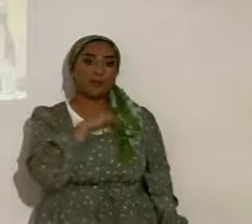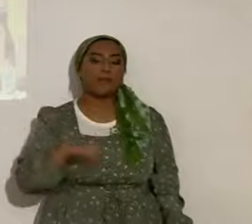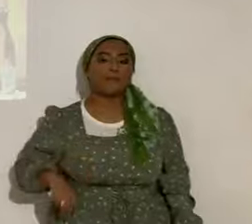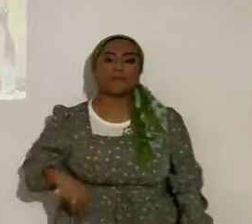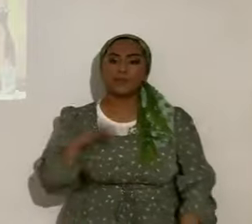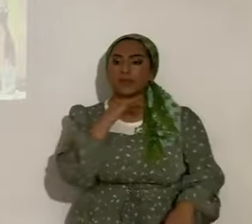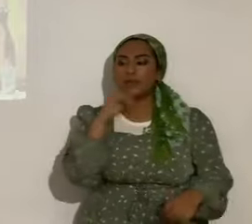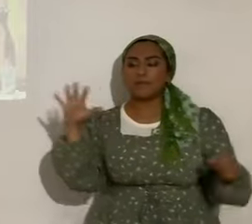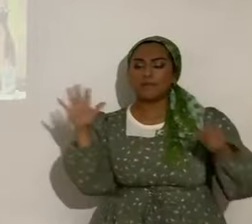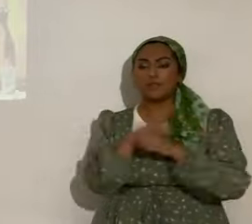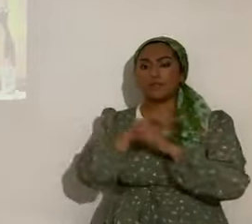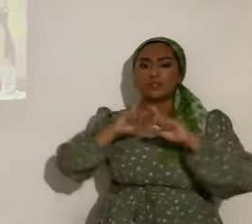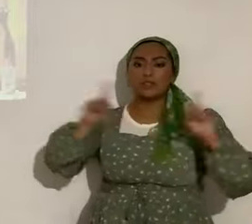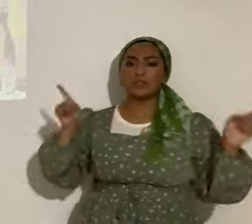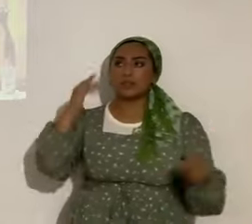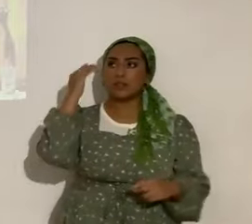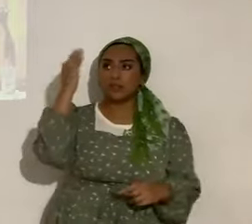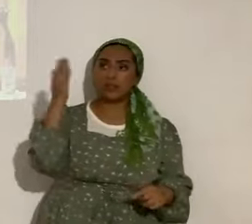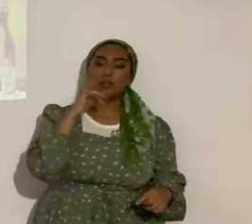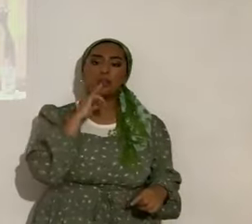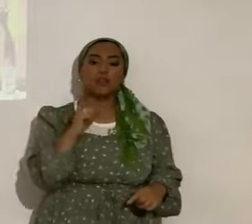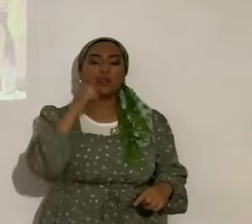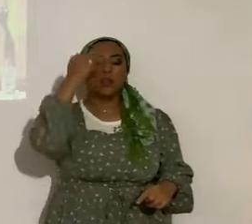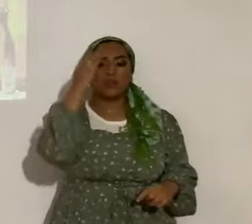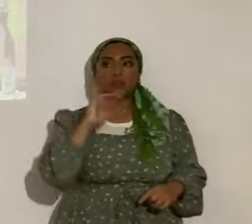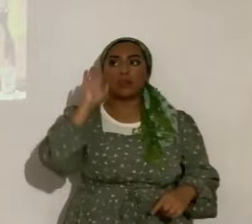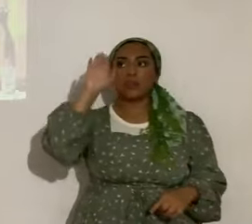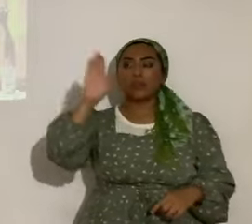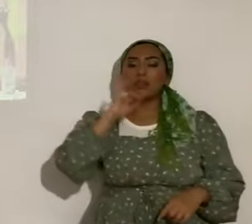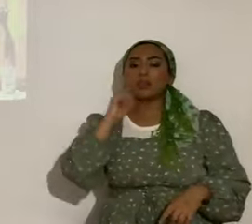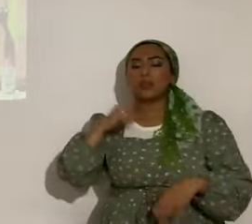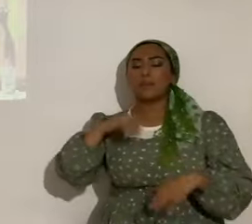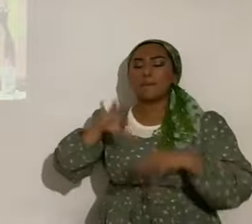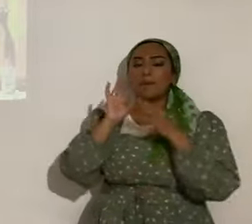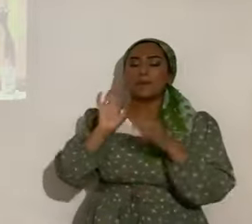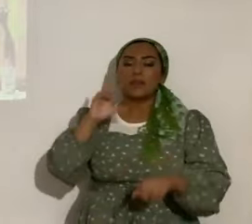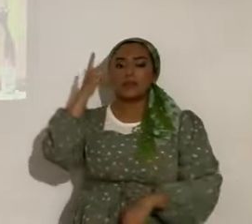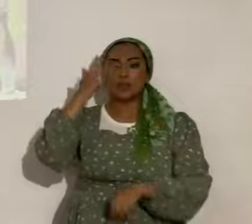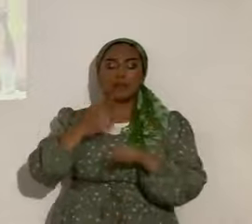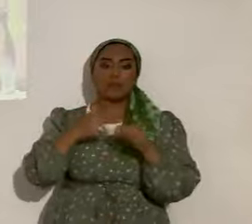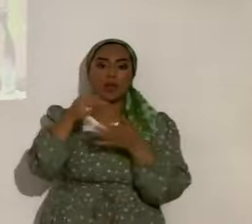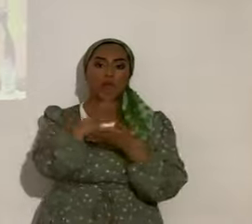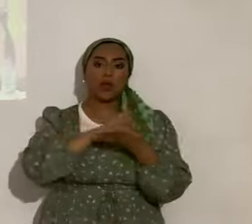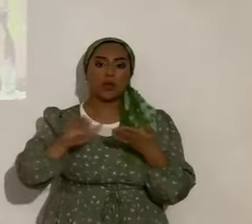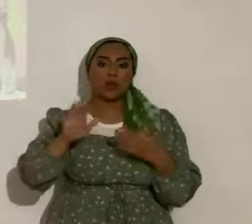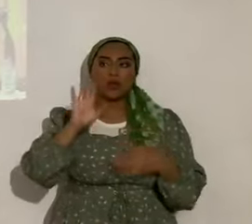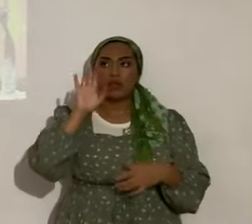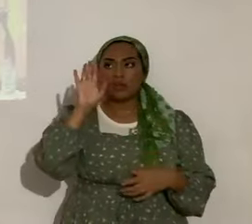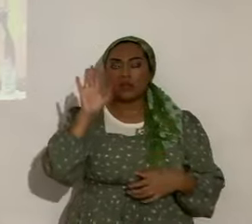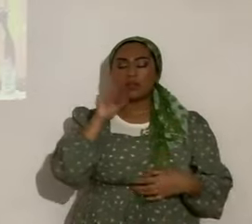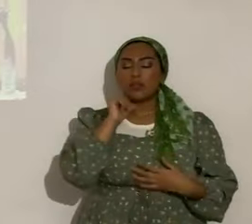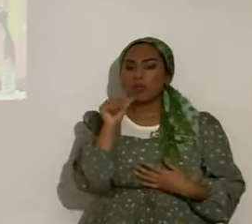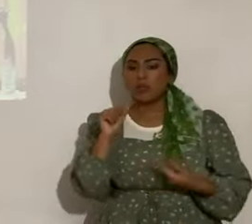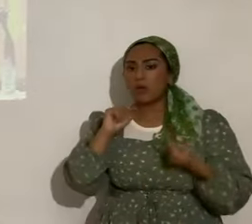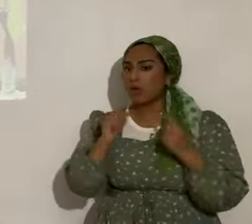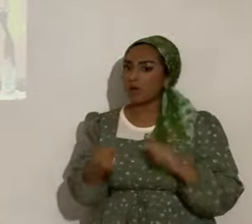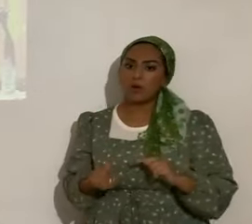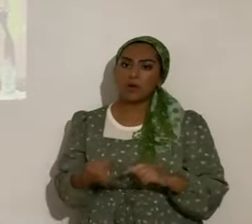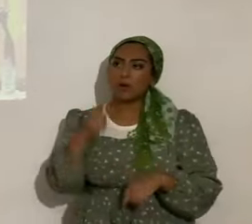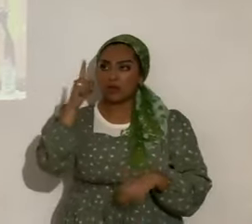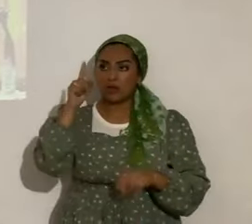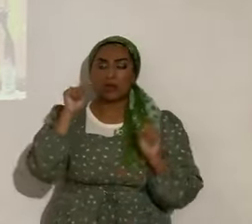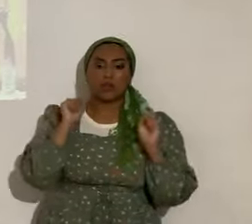diferente totalmente, porque Él es Elohim. Él es perfecto, tres veces cada dos, Él no fue mártir. Él